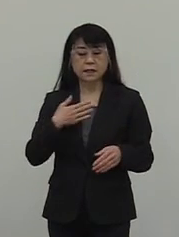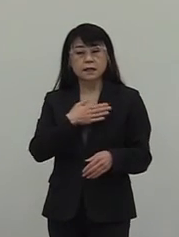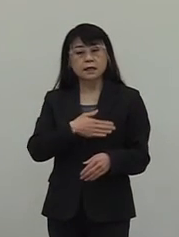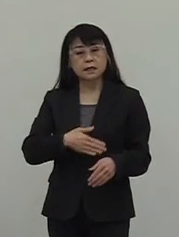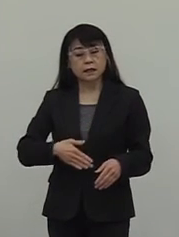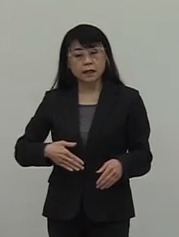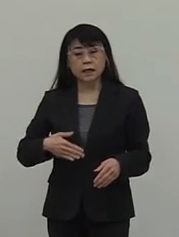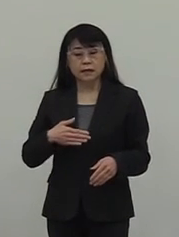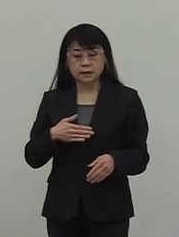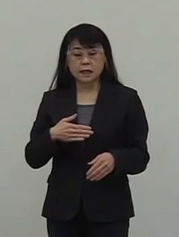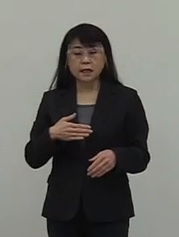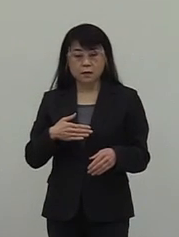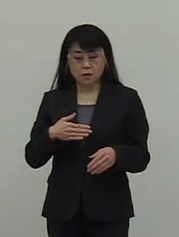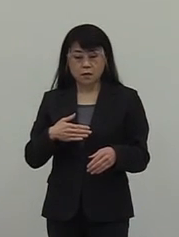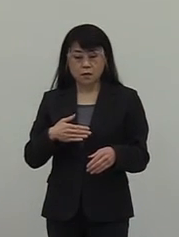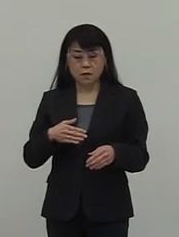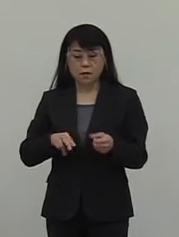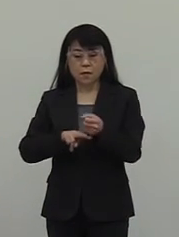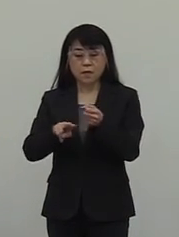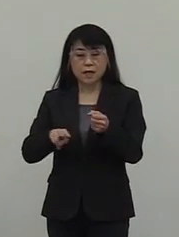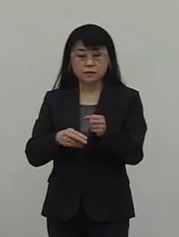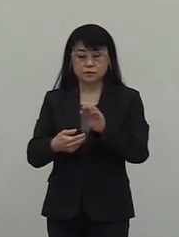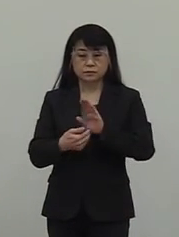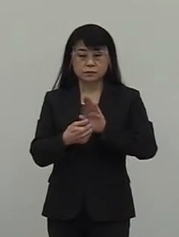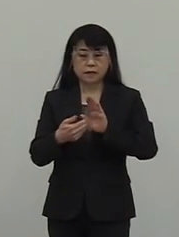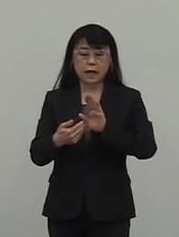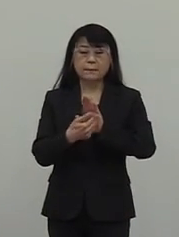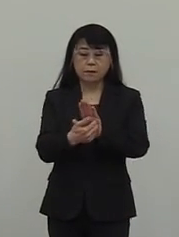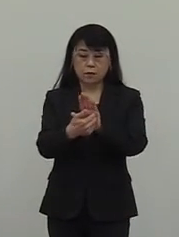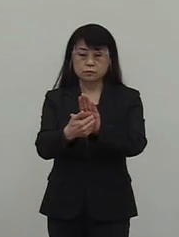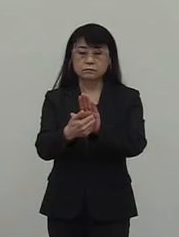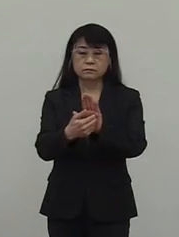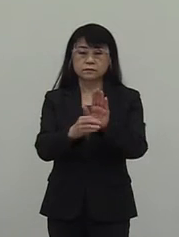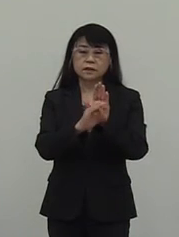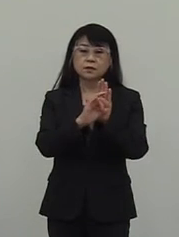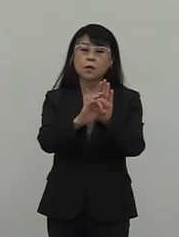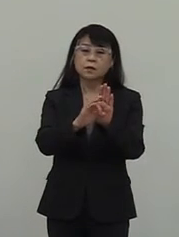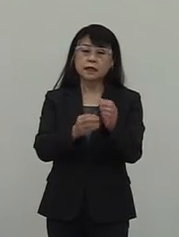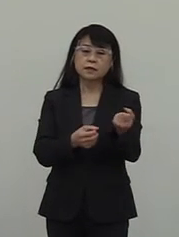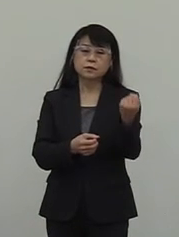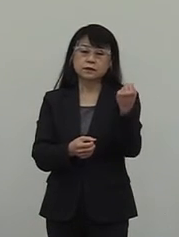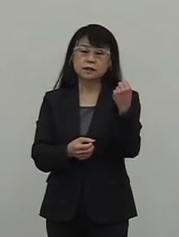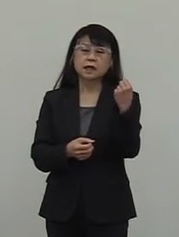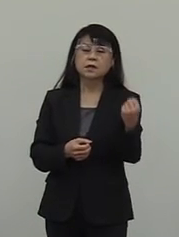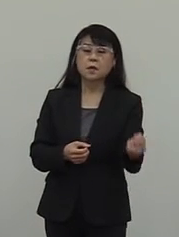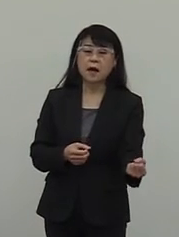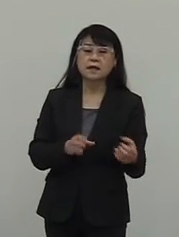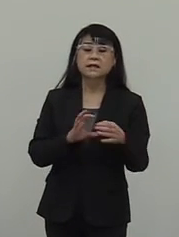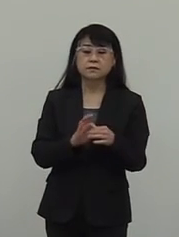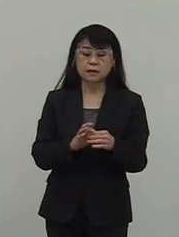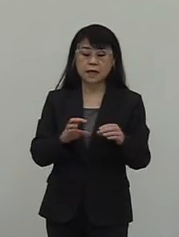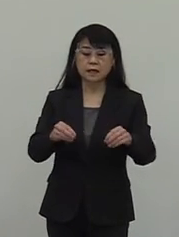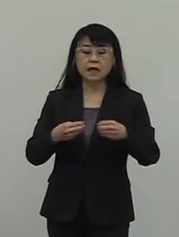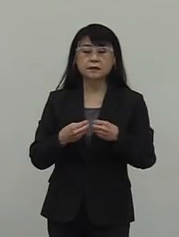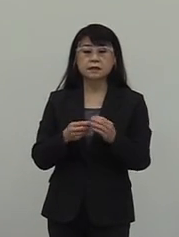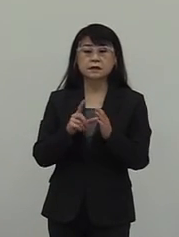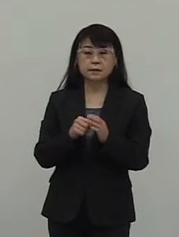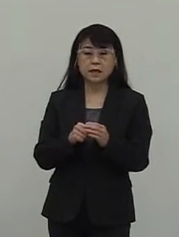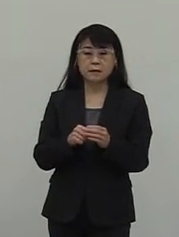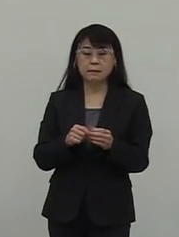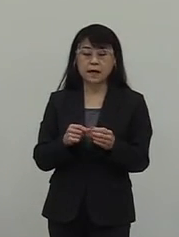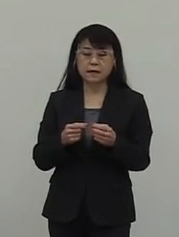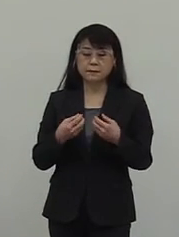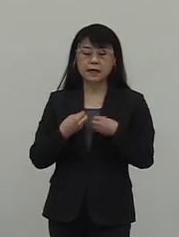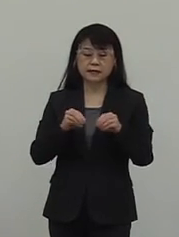体をですね、ウイルスから防御する抗体価が非常に低いので、やはり入り込んでしまうと一気に広がると